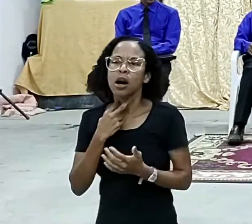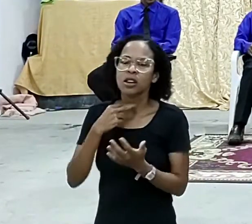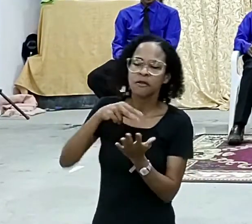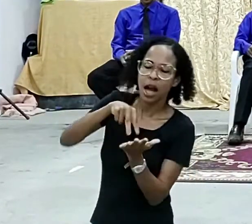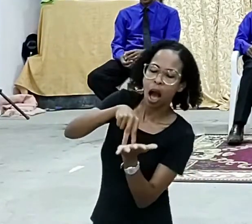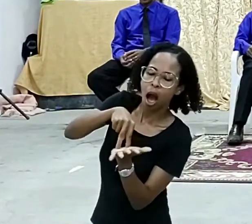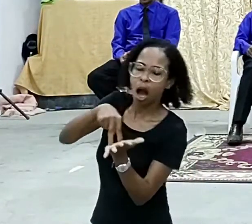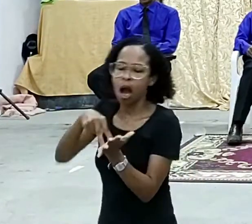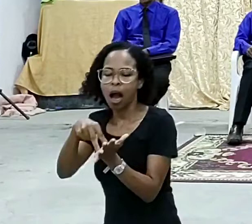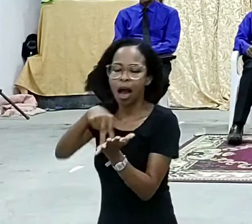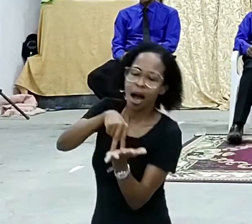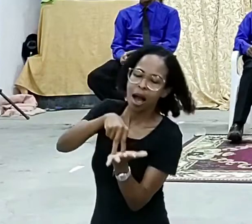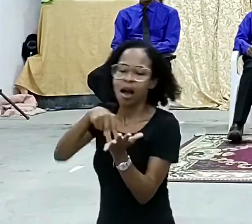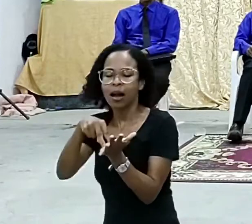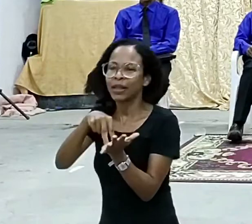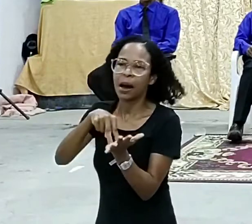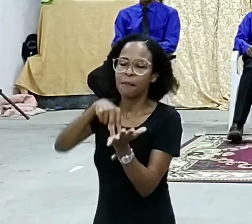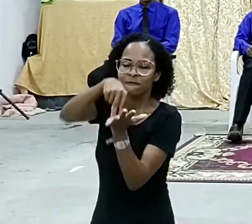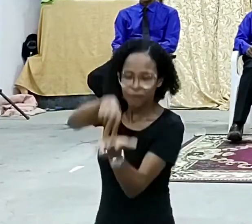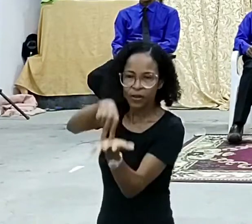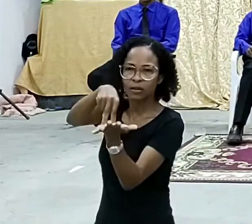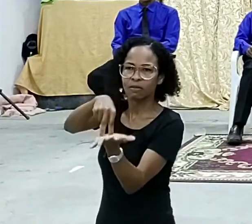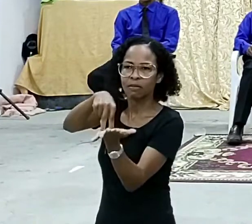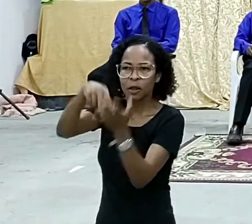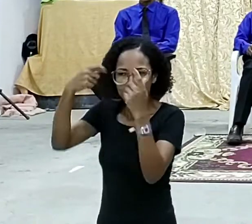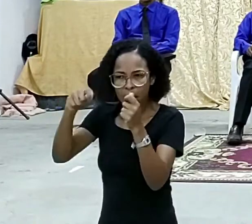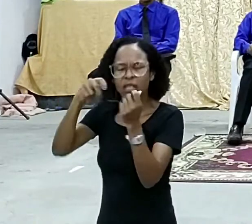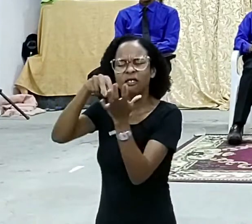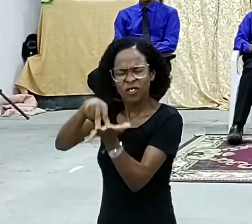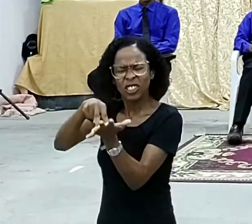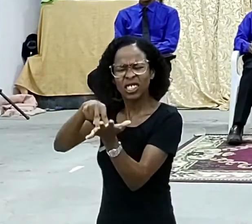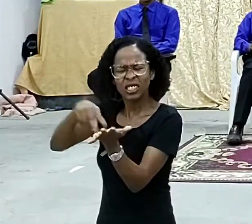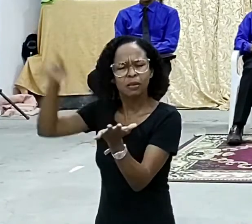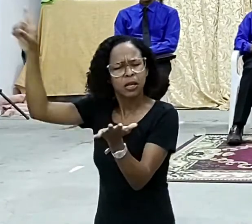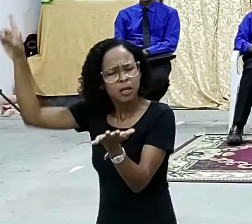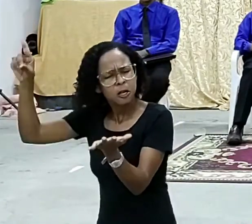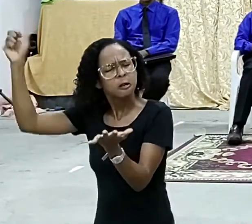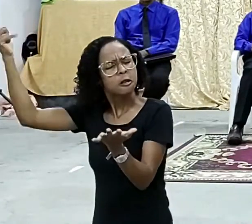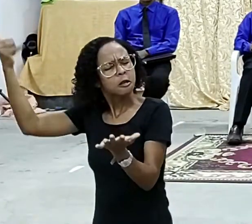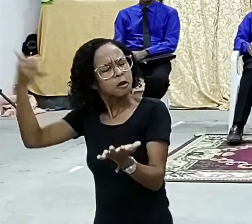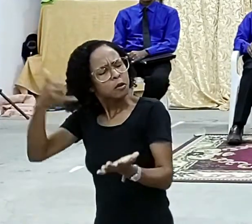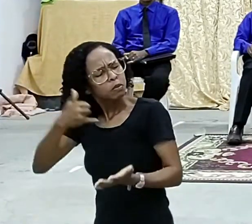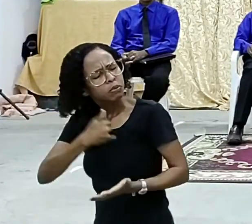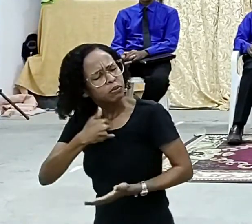Ele trabalhar. Deixe Deus, Ele falar ao seu coração.